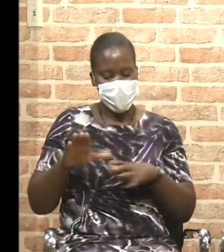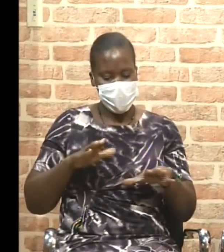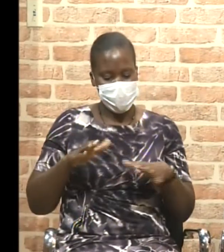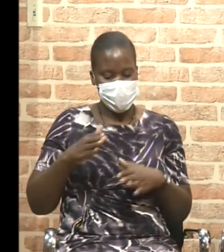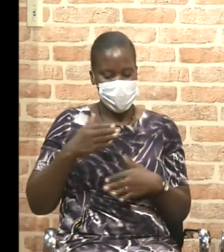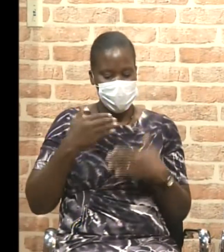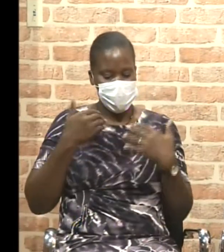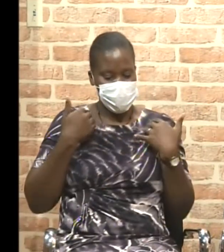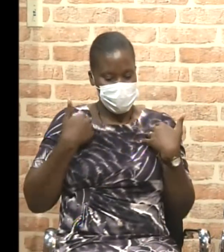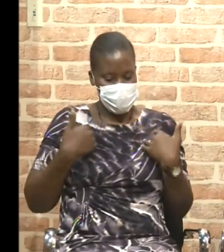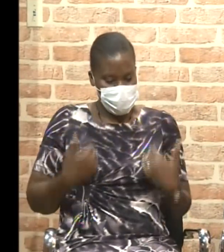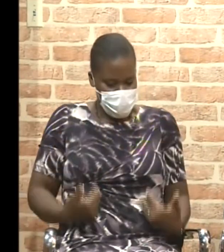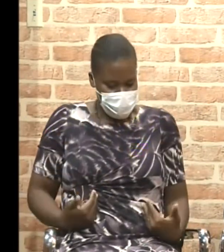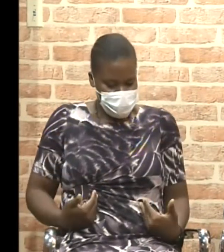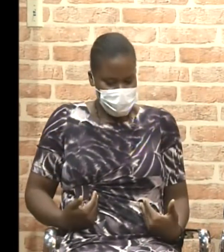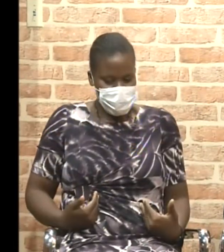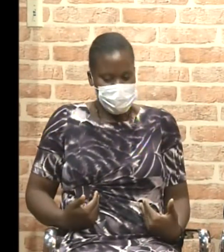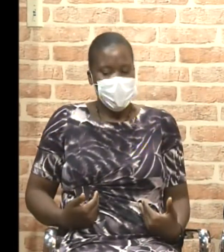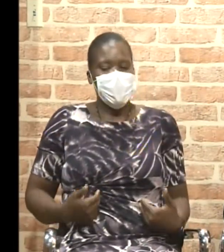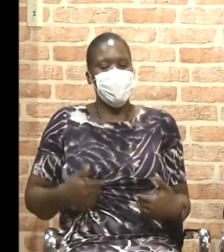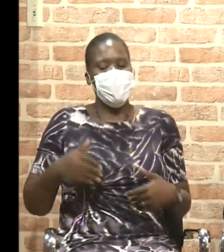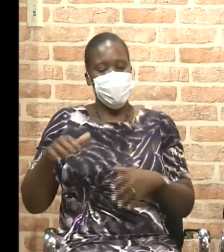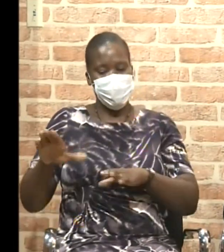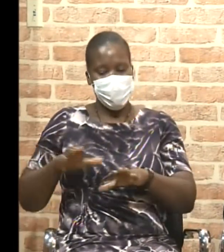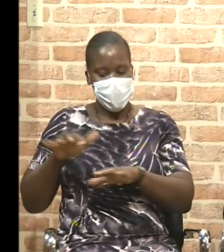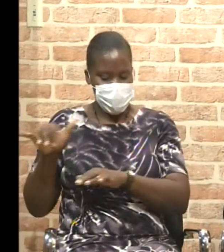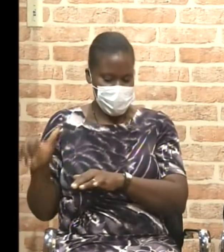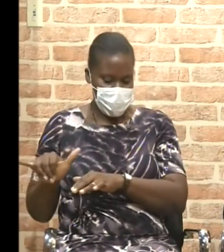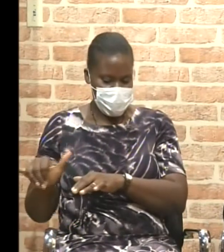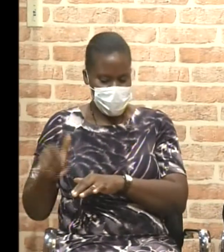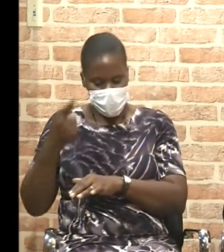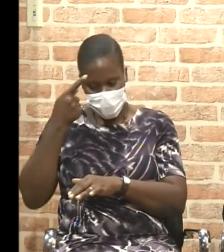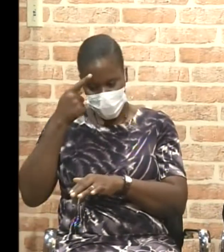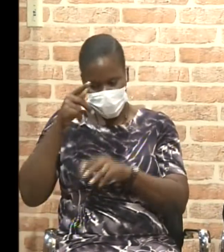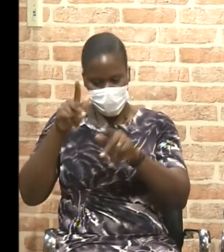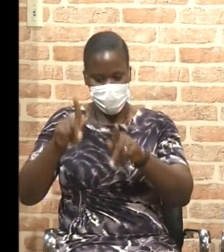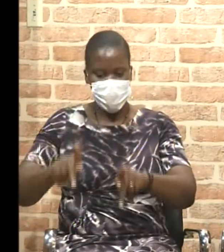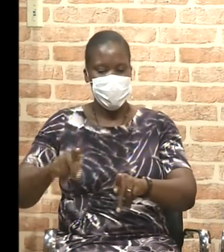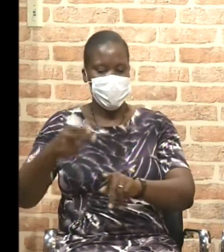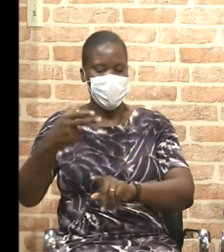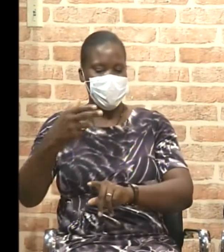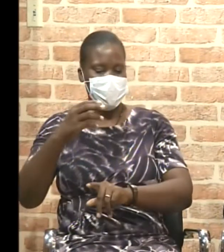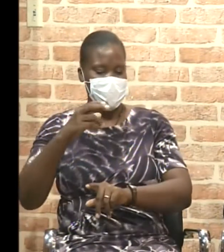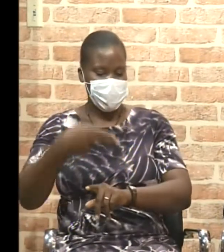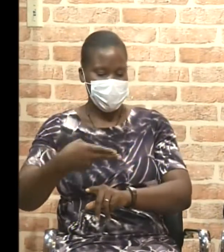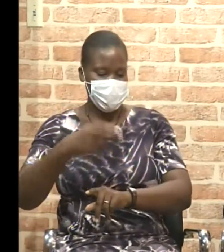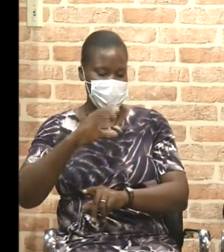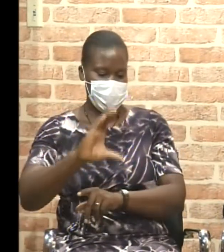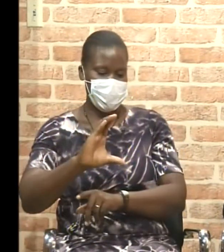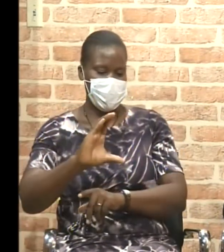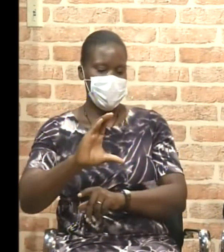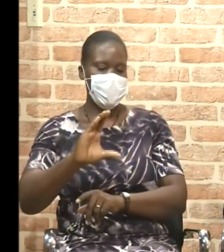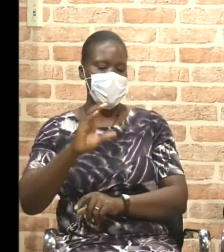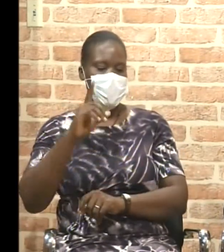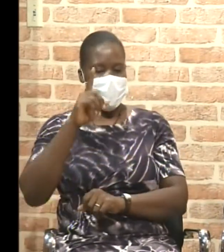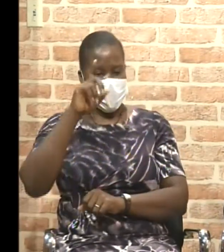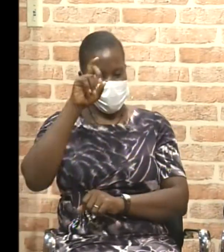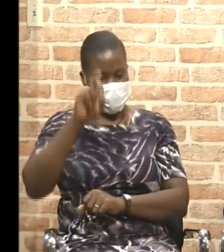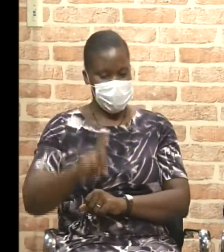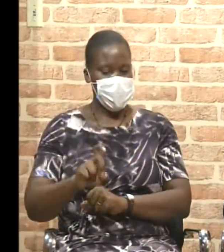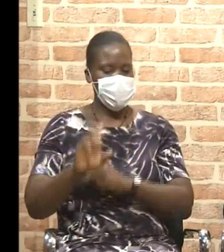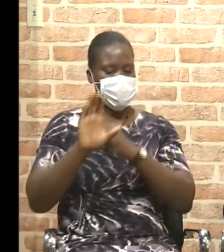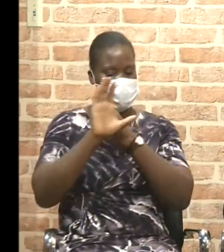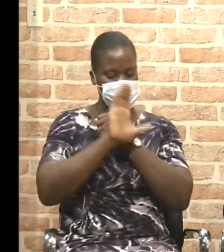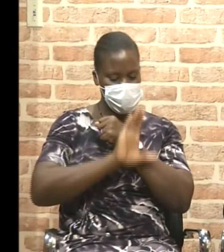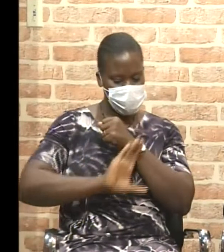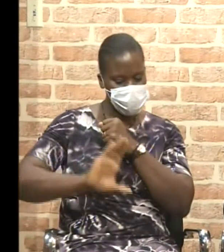mon qui handicapé. Mais maintenant mon nan li pas capable pas protéger tête li et puis la protéger moun ki handicapé, parce que de toute façon c'est une façon